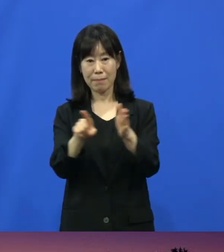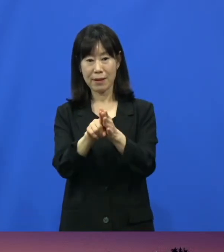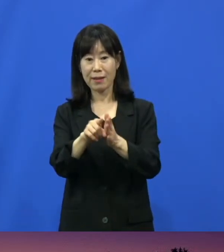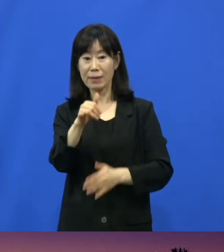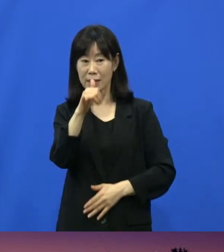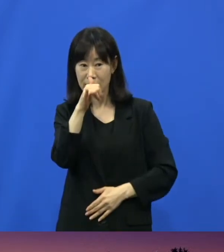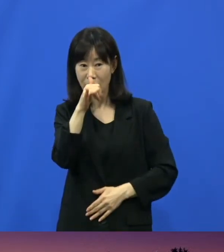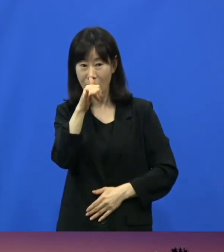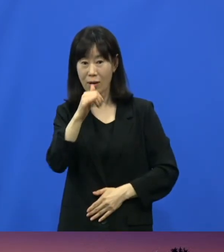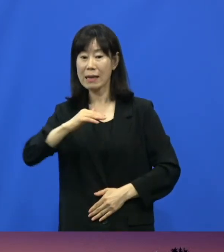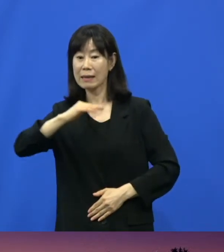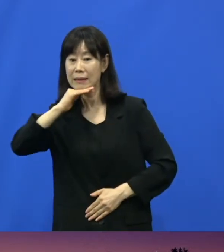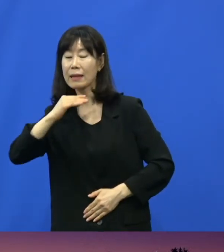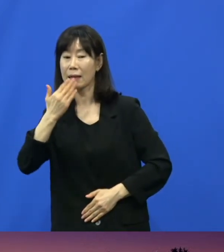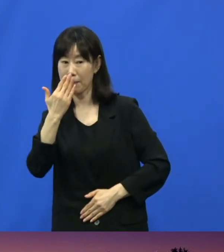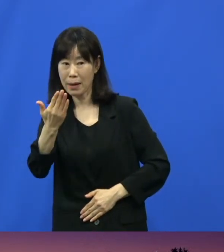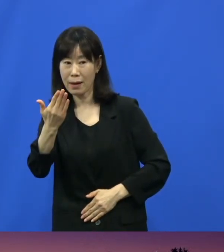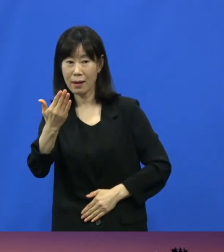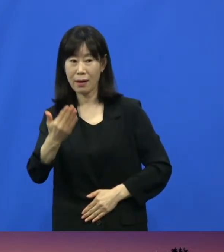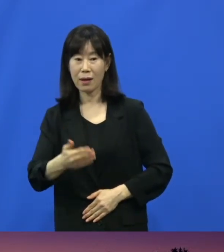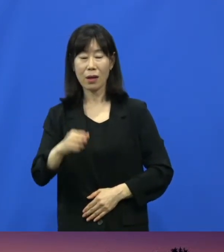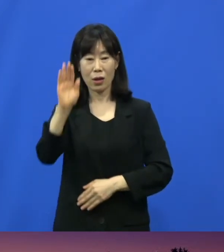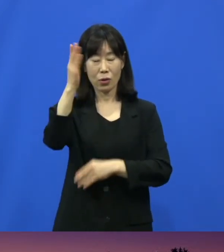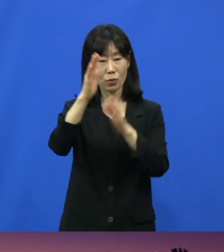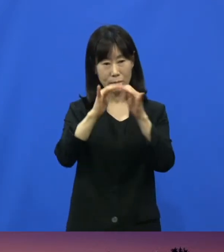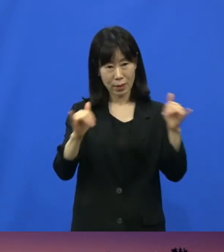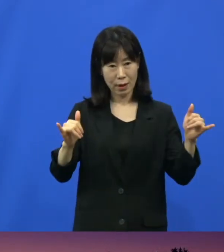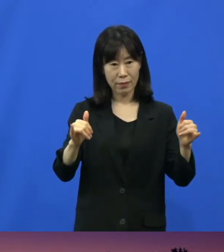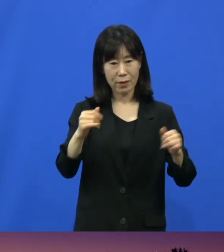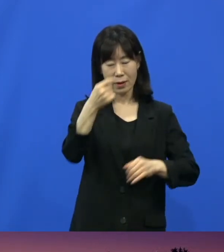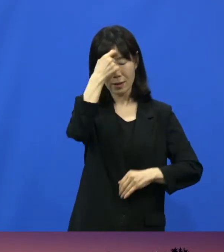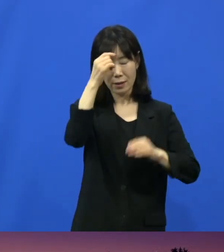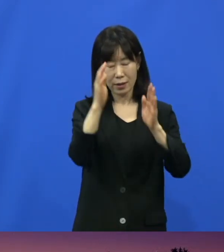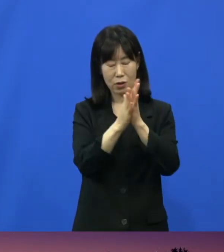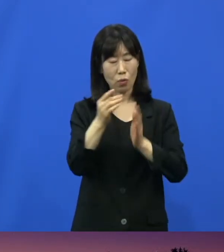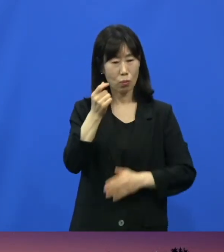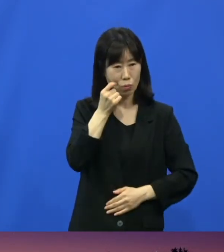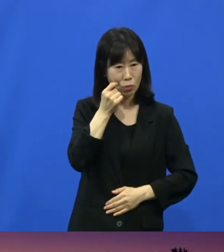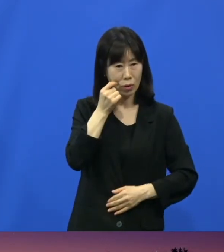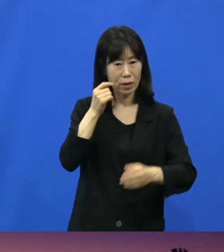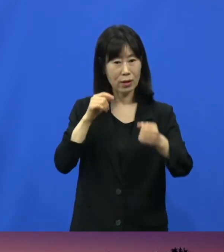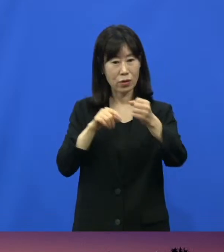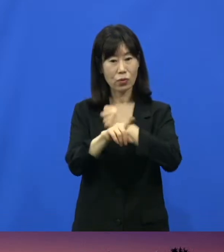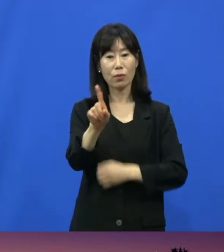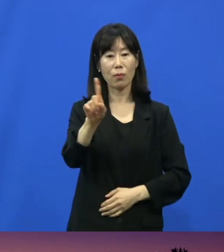왜 현대인들이 기도를 잘 못합니까? 기다릴 줄 모르기 때문에.